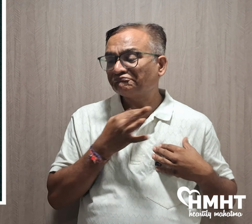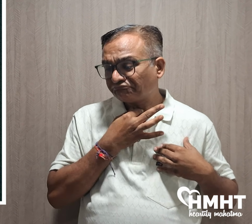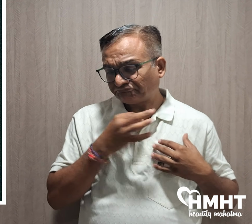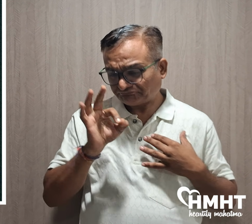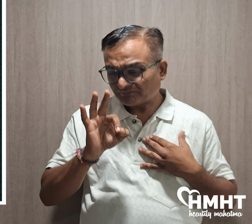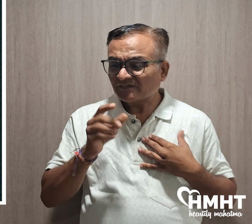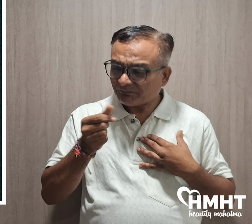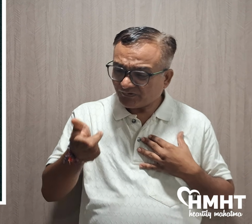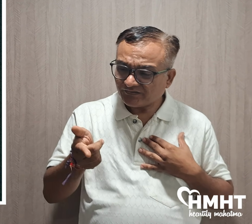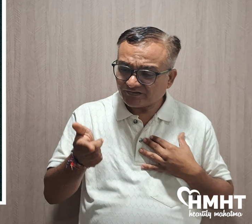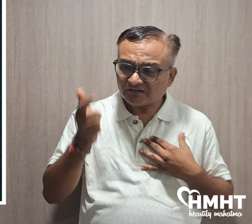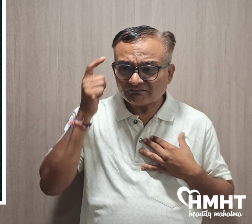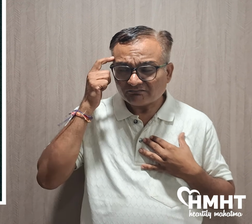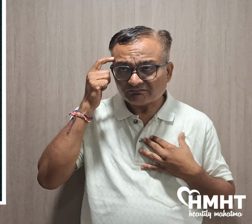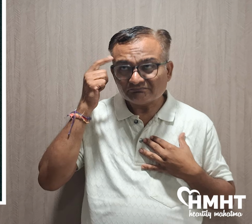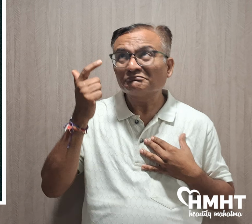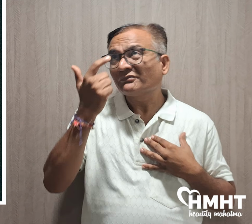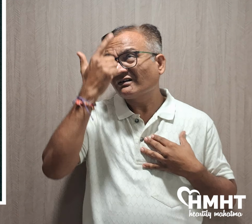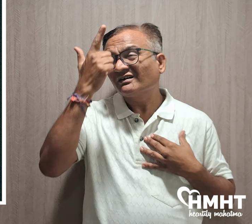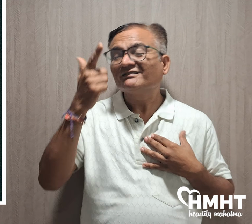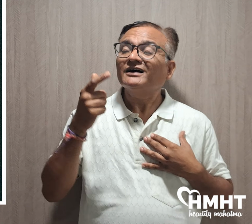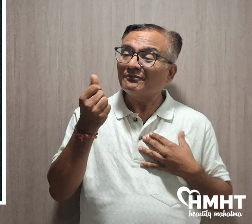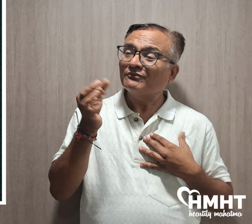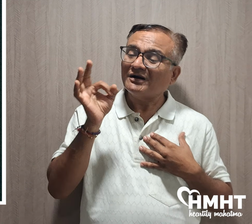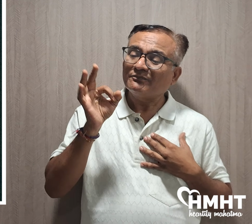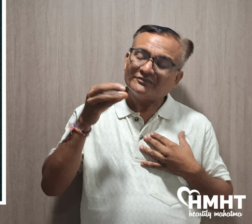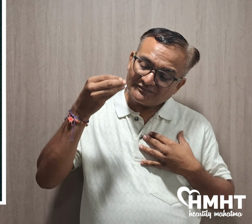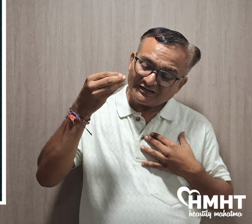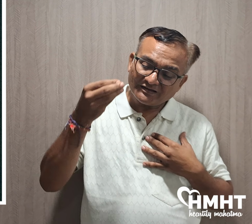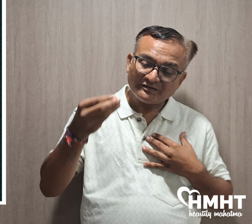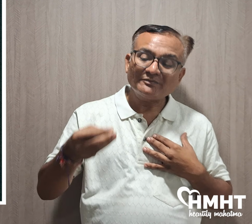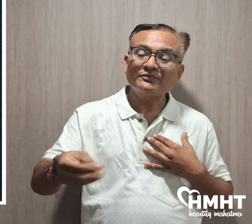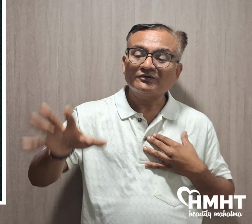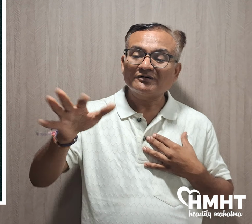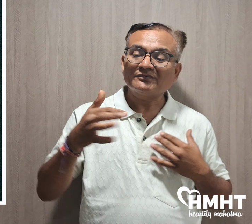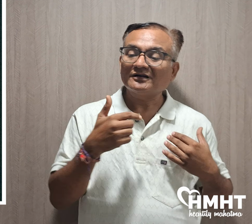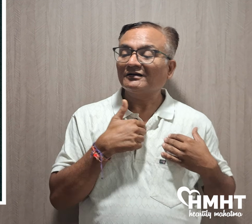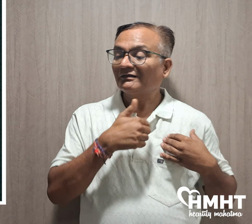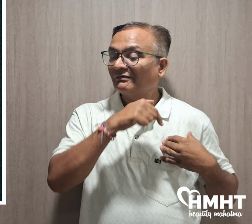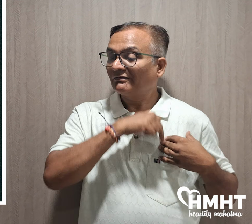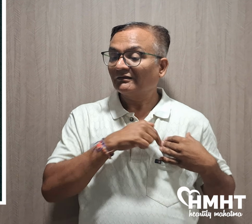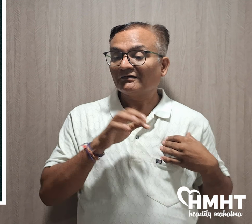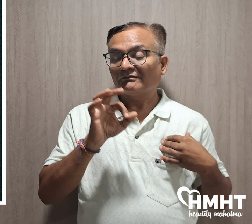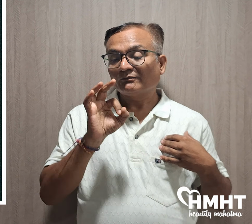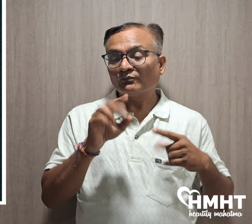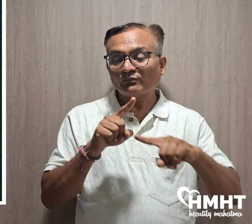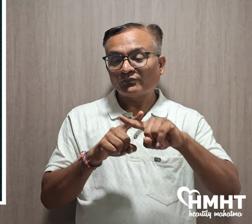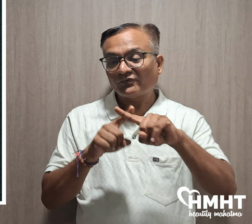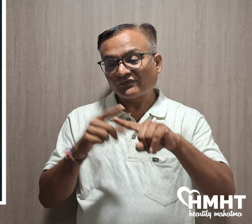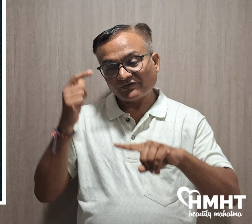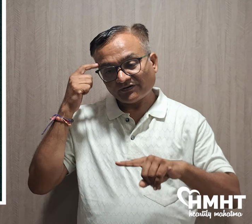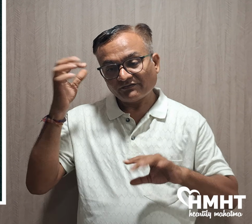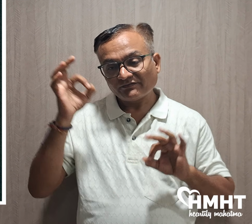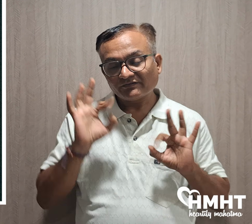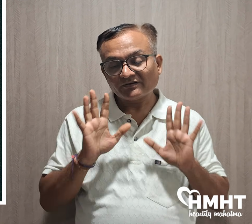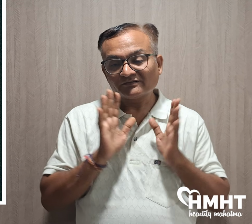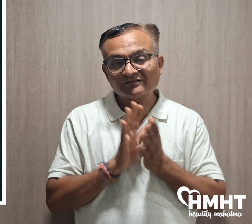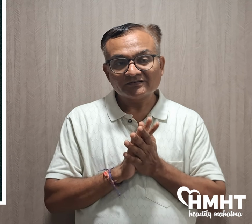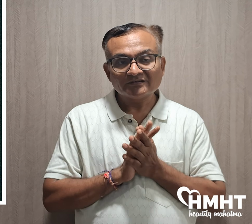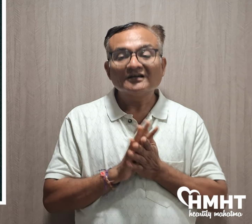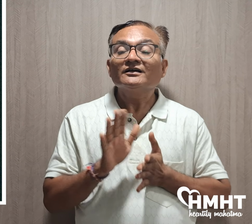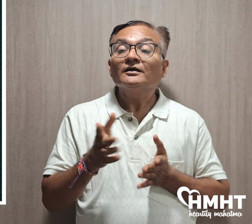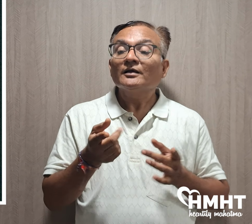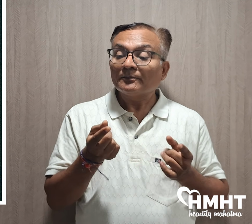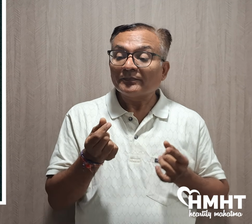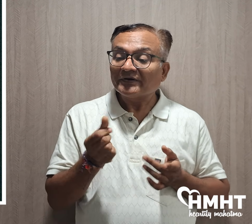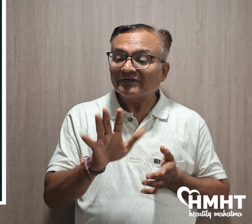એવું લાગે કે ના આપવા જેવું છે તો આપી દો, સારા ભાવથી આપો. શું? અને એને સમજાવો કે ભાઈ ખરાબ રસ્તે ના કરતા પૈસા